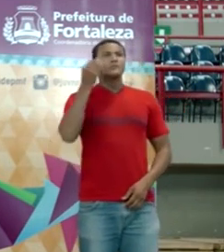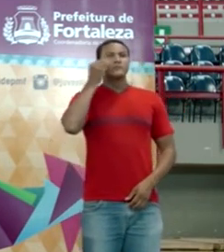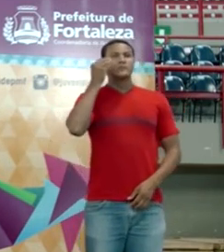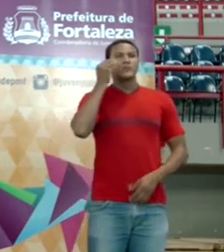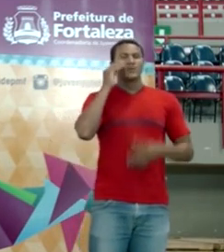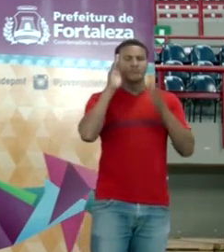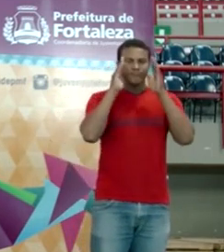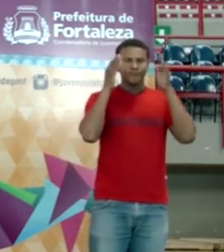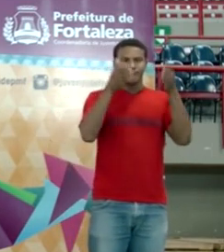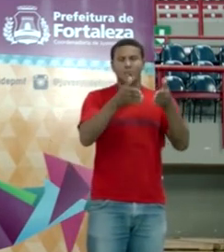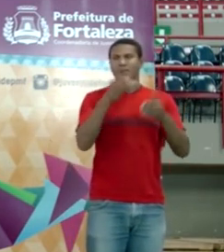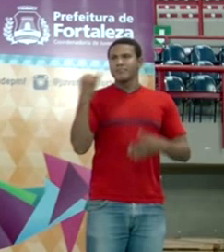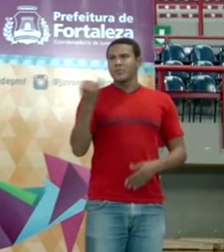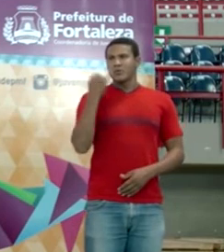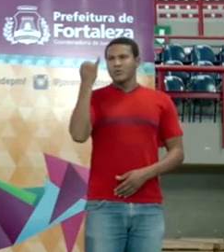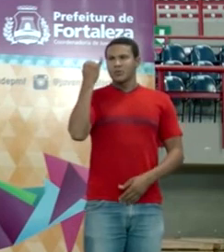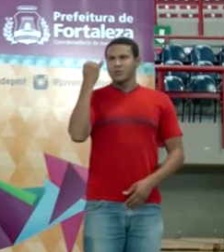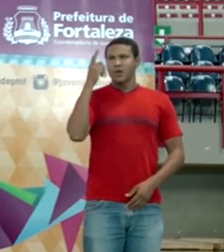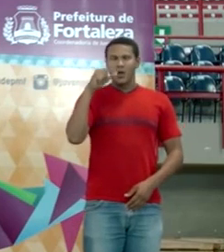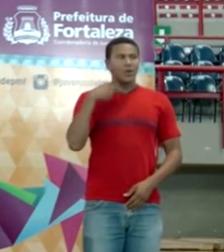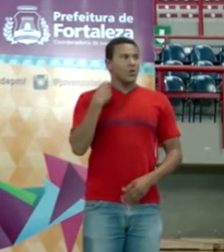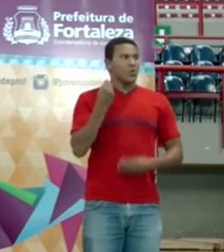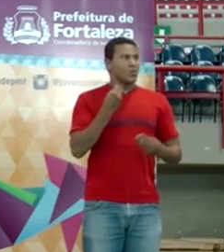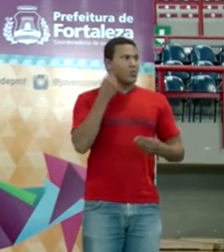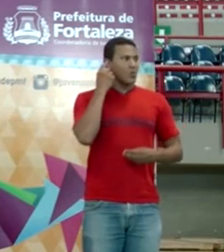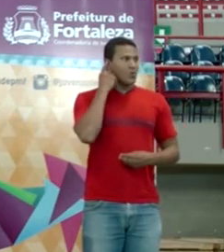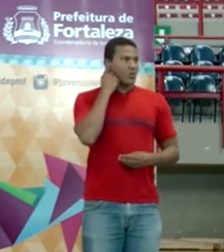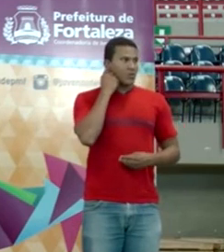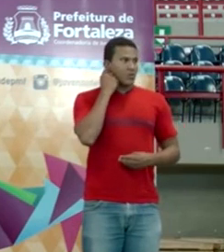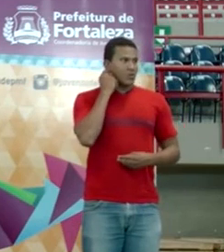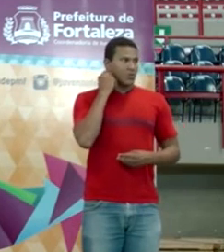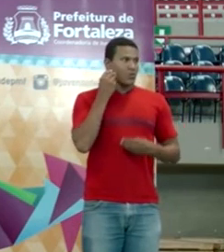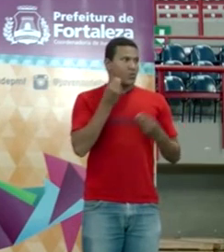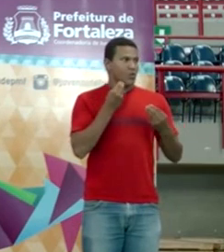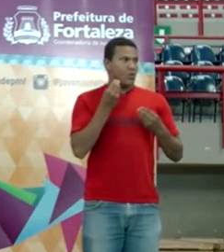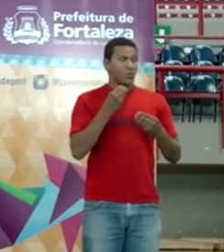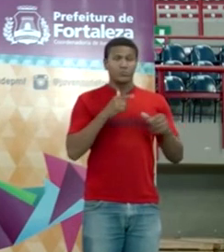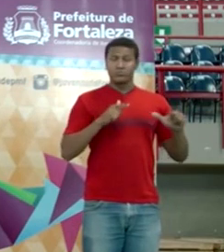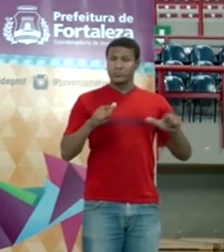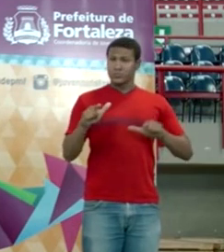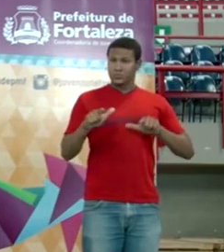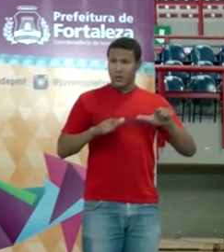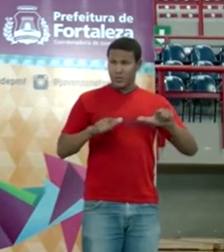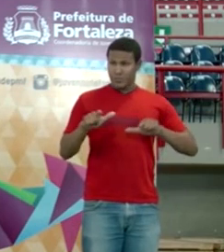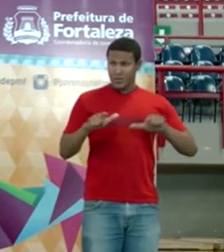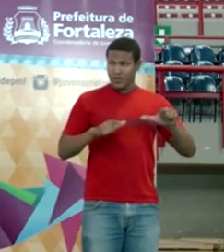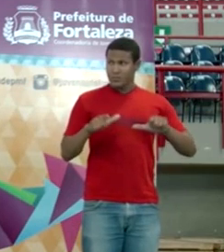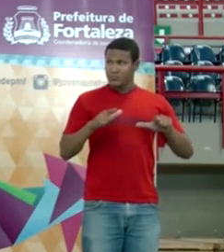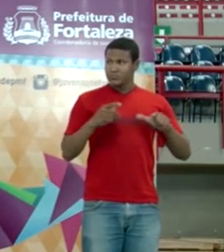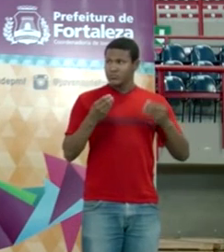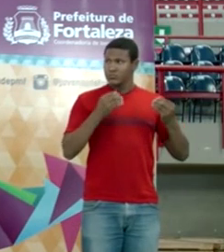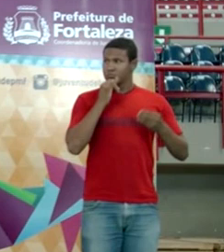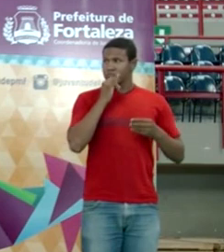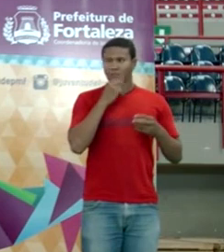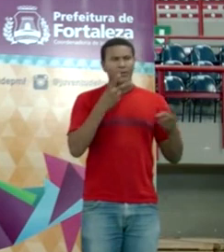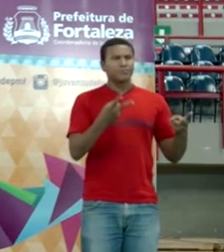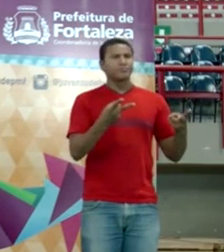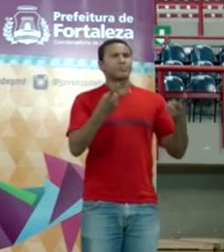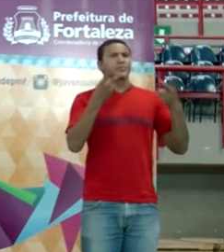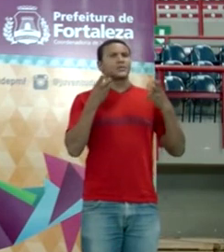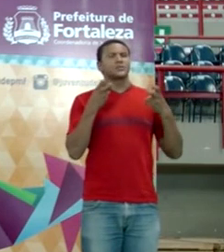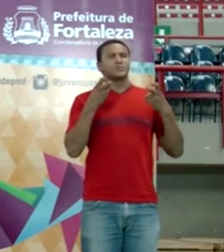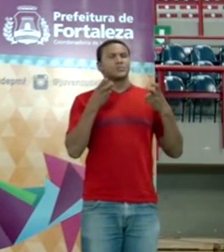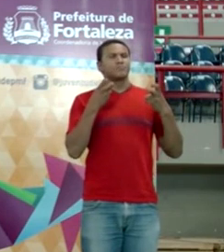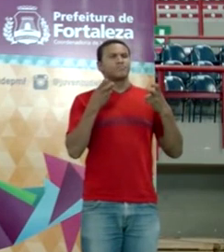mais importante, que é justificar todo o nosso trabalho, toda a nossa percepção em